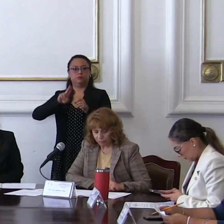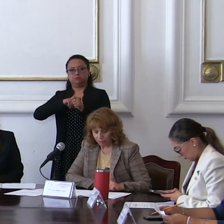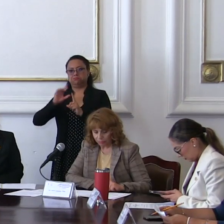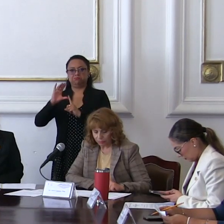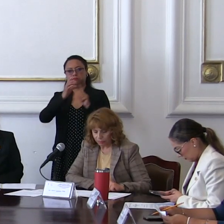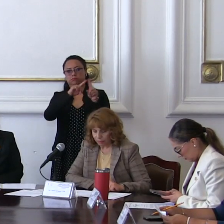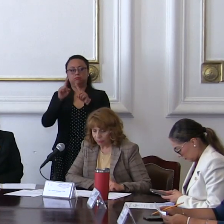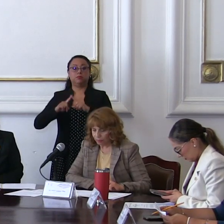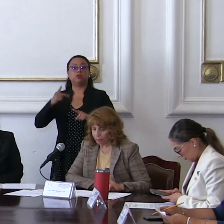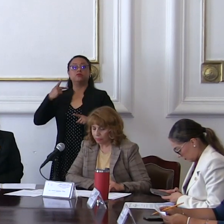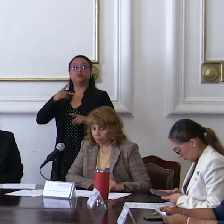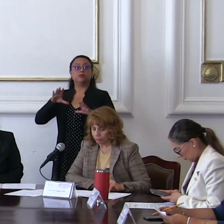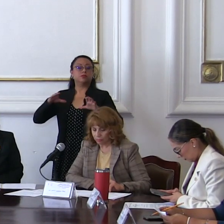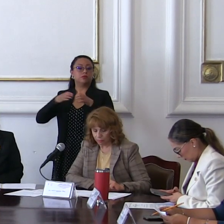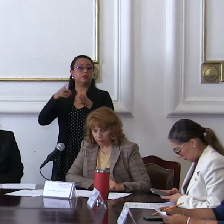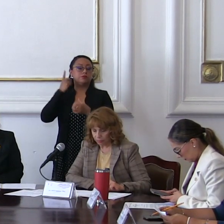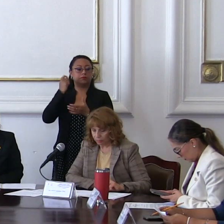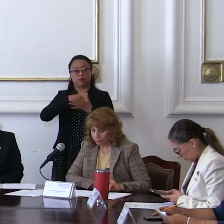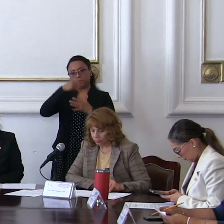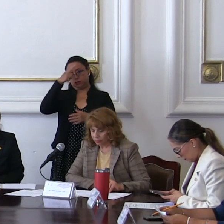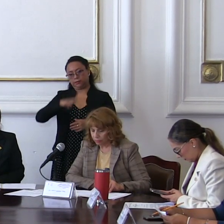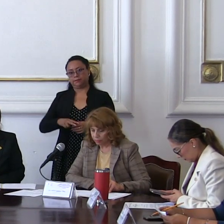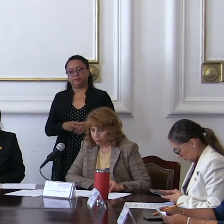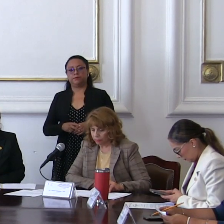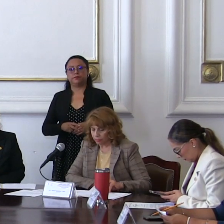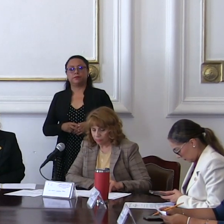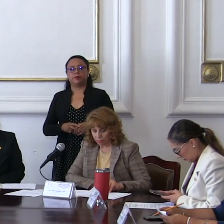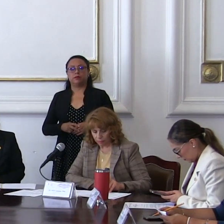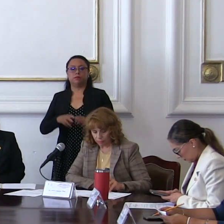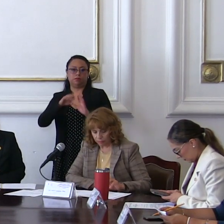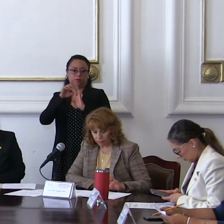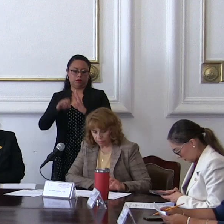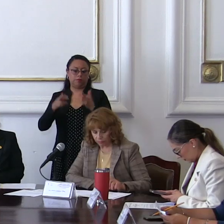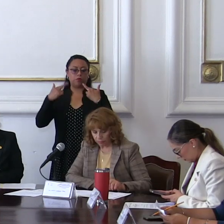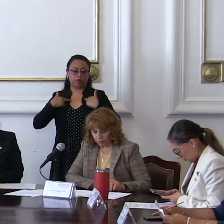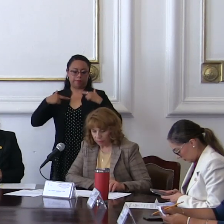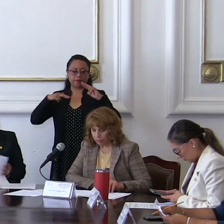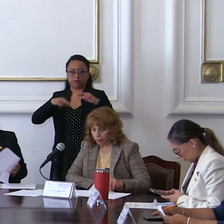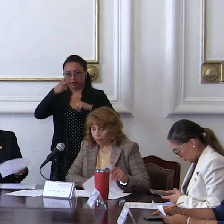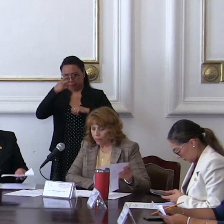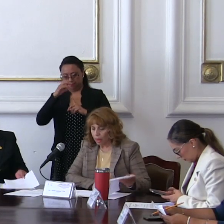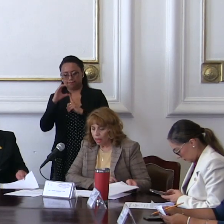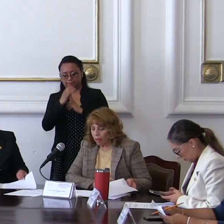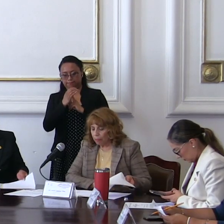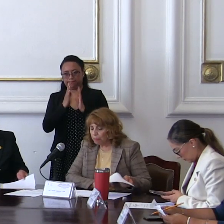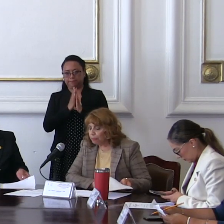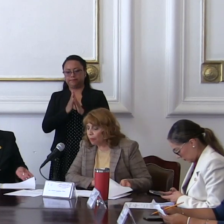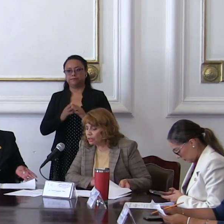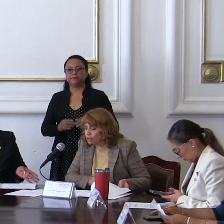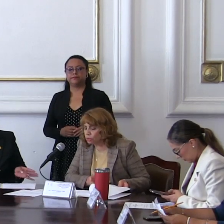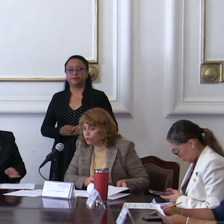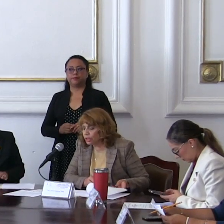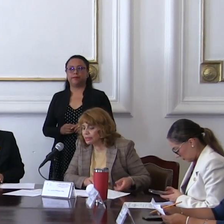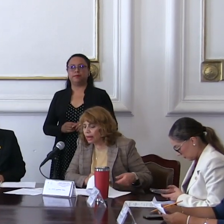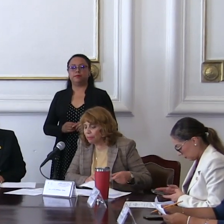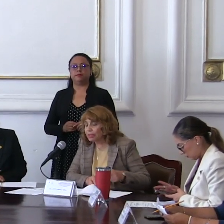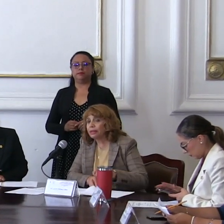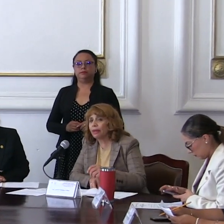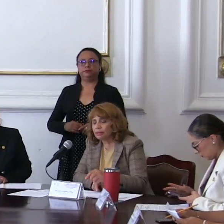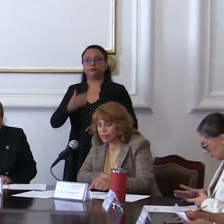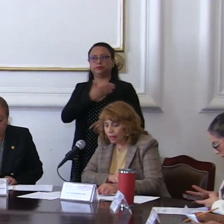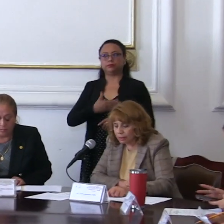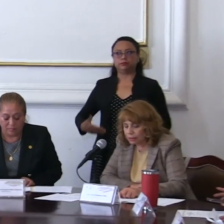Comités del Congreso de la Ciudad de México en lo que representa a esta comisión. Por instrucciones